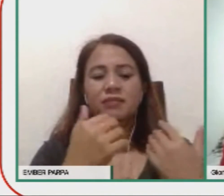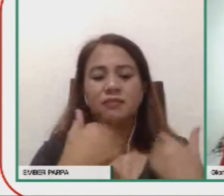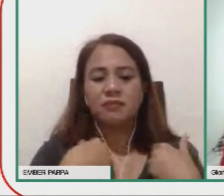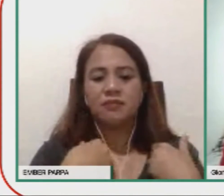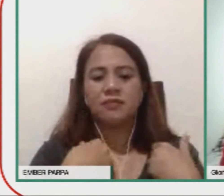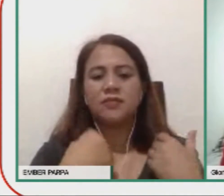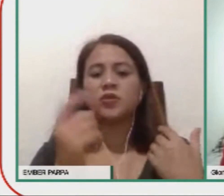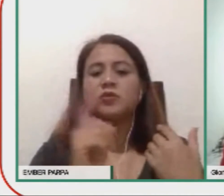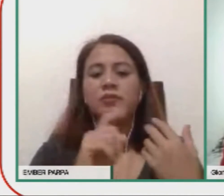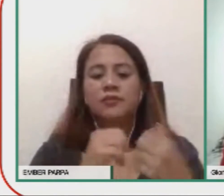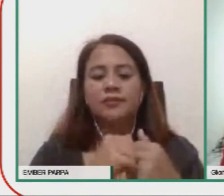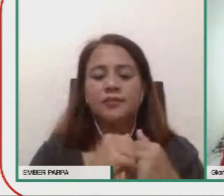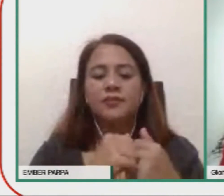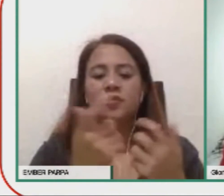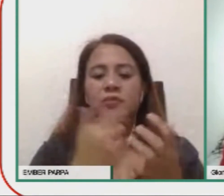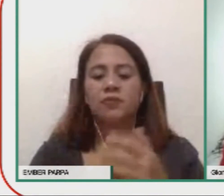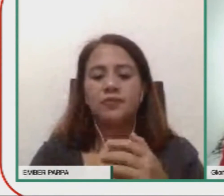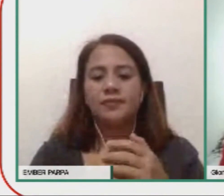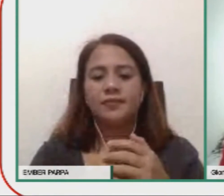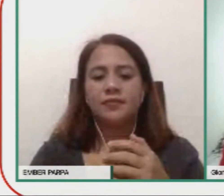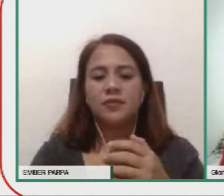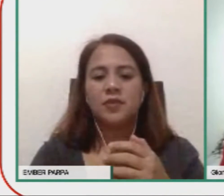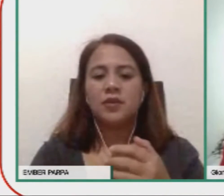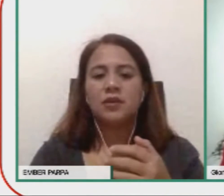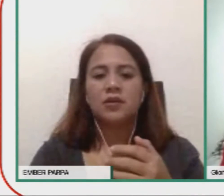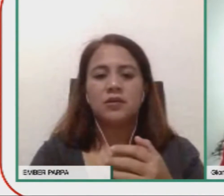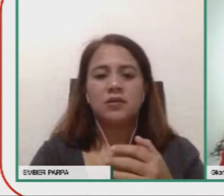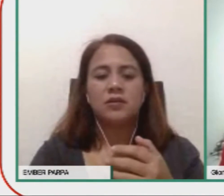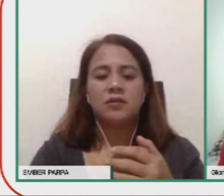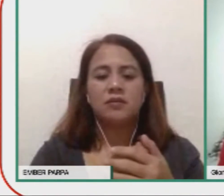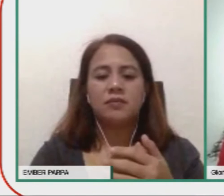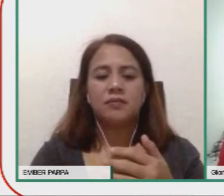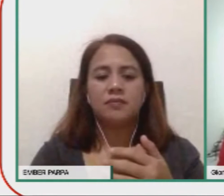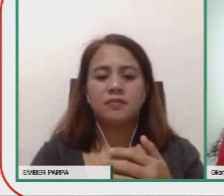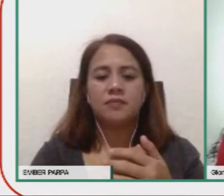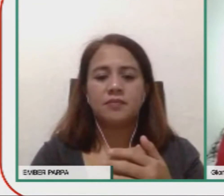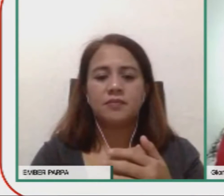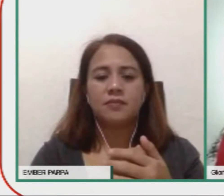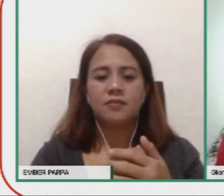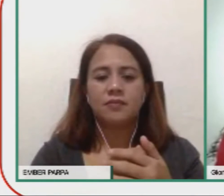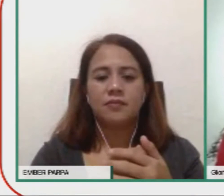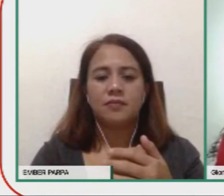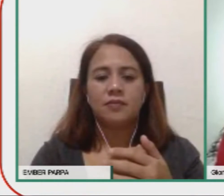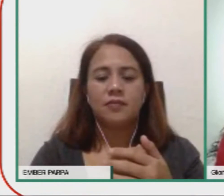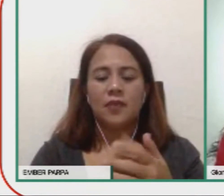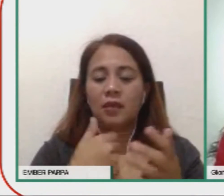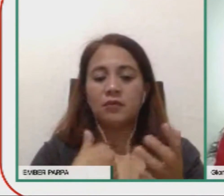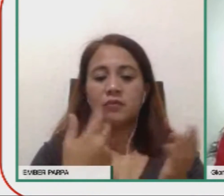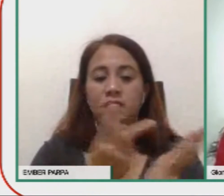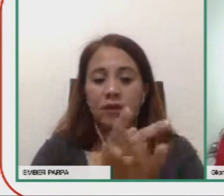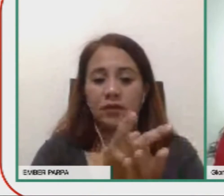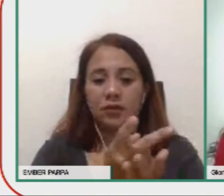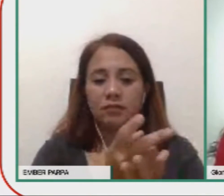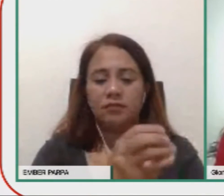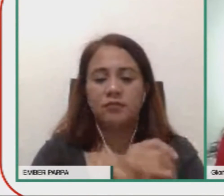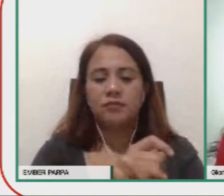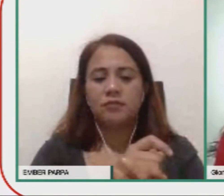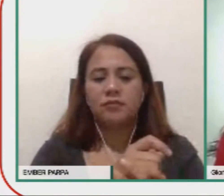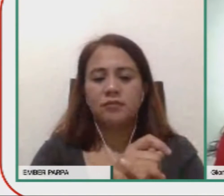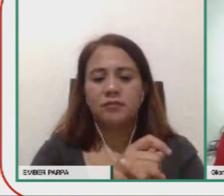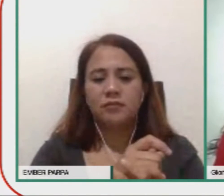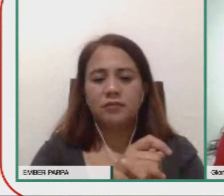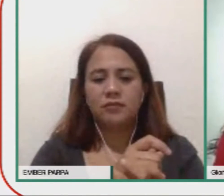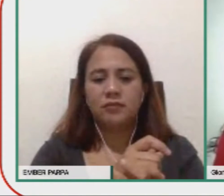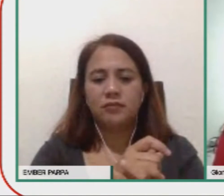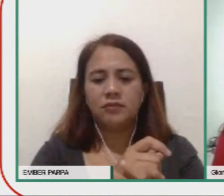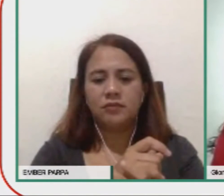yung bang maging maayos yung parking na hindi ba yung may mga I'm not saying this